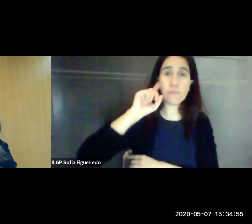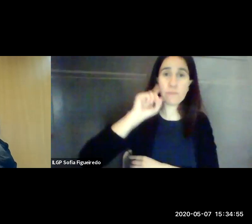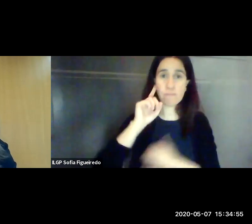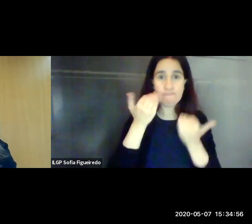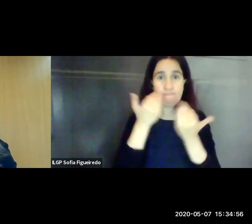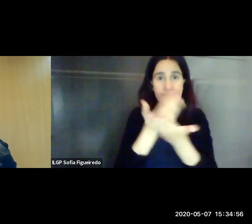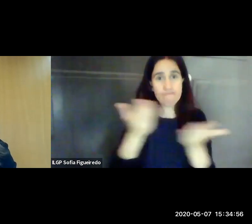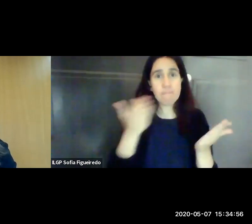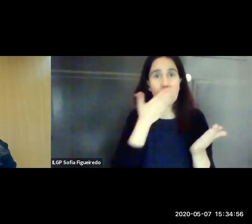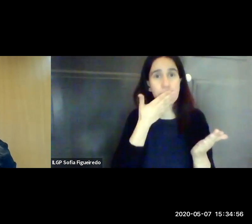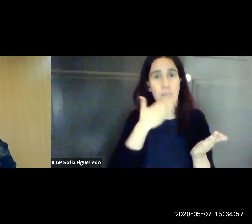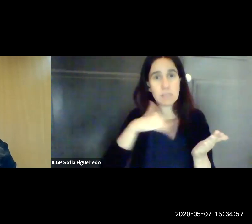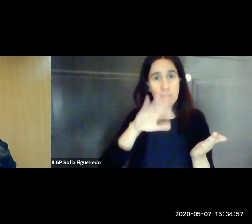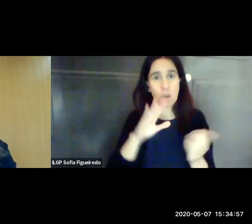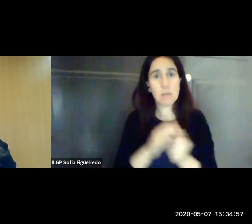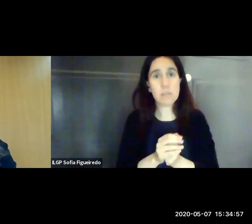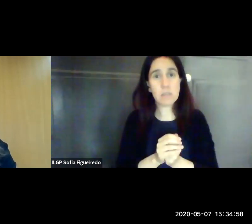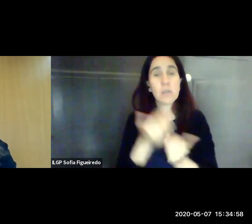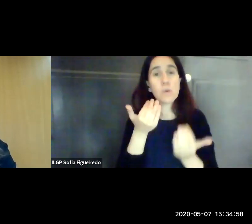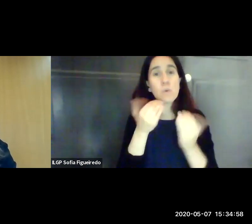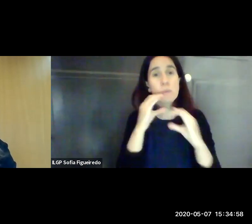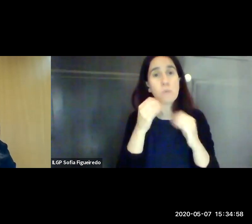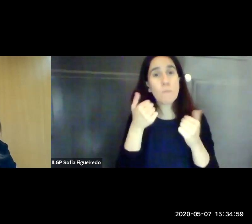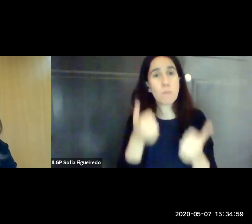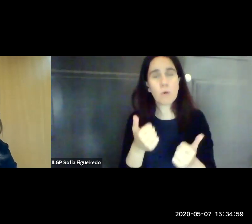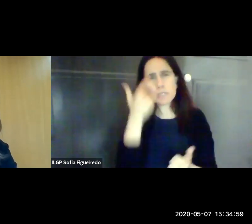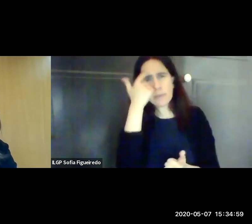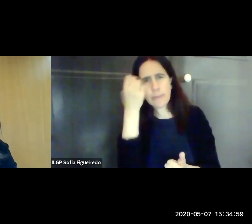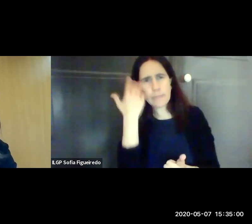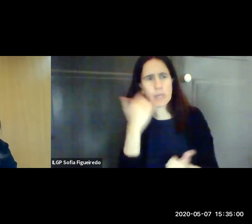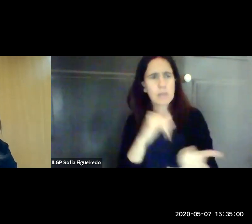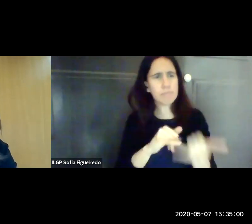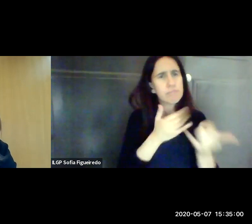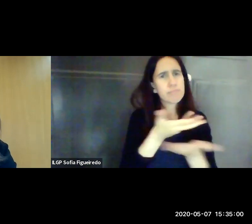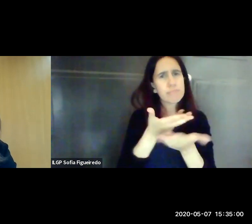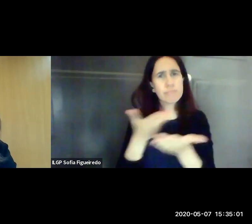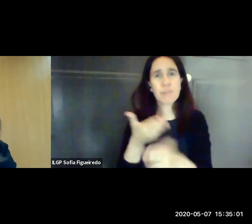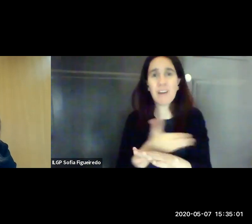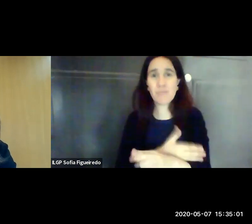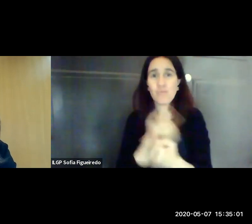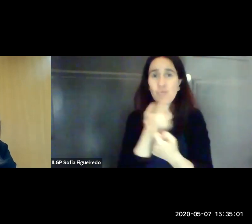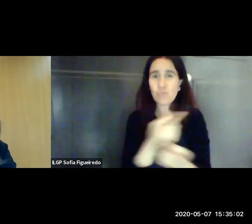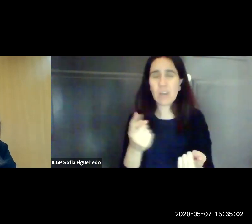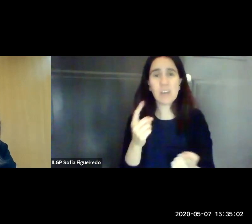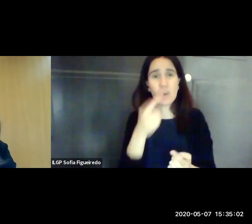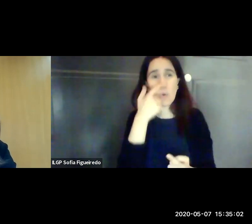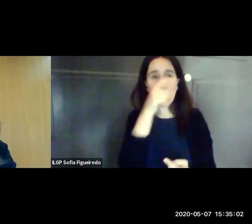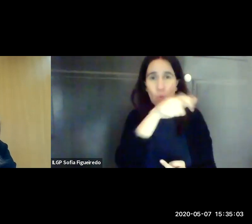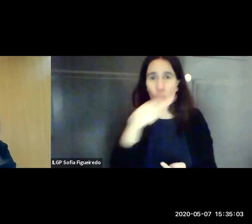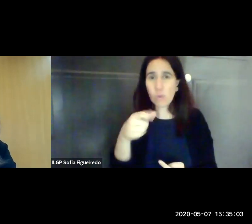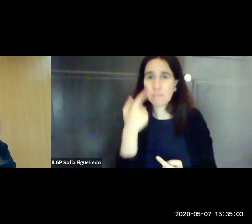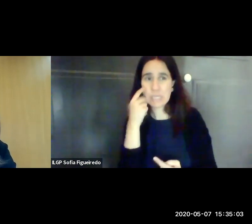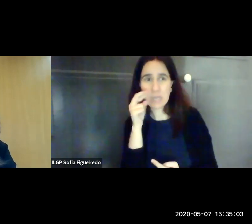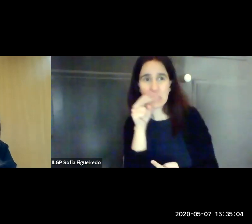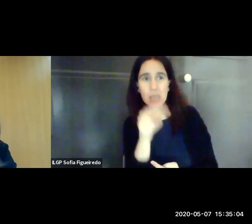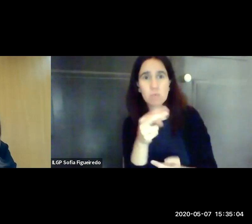comunicar. Uma boa comunicação implica compreensão e empatia, é muito importante, como disse há bocado, estarmos atentos aos outros e colocar-nos no lugar